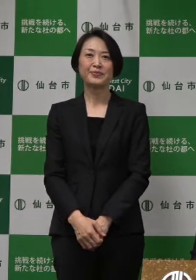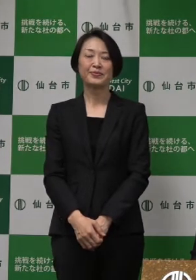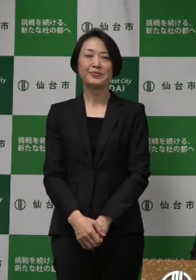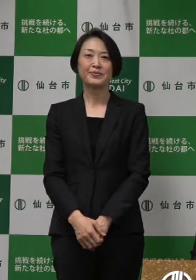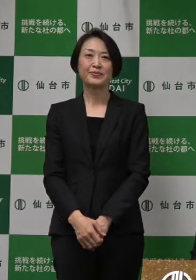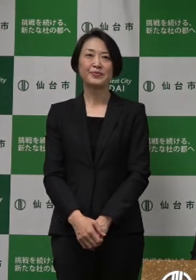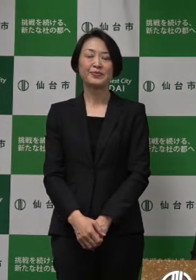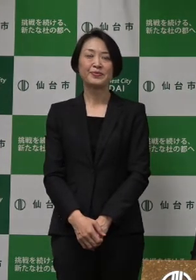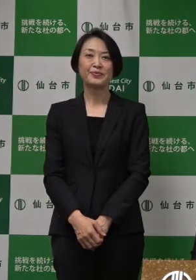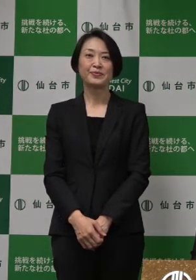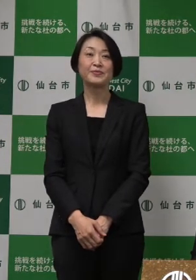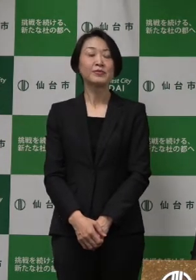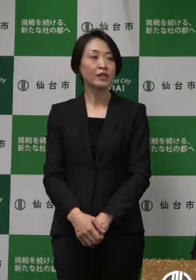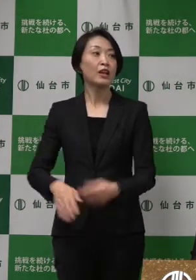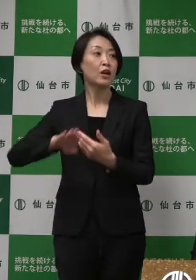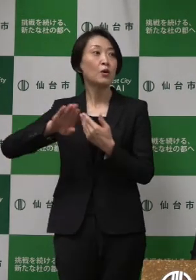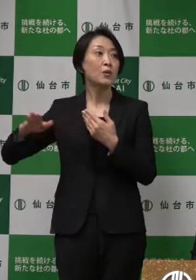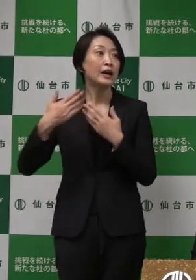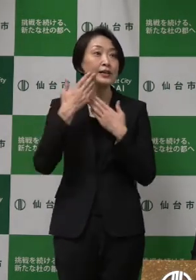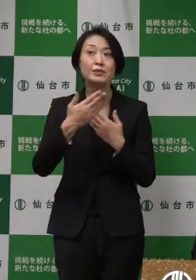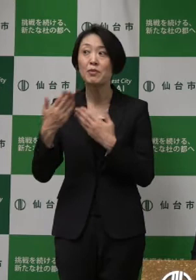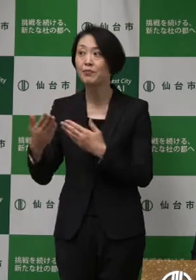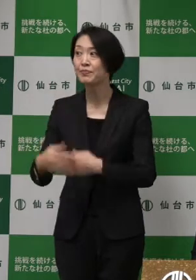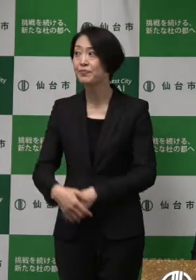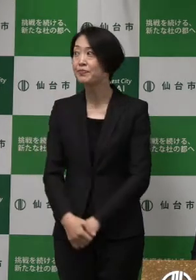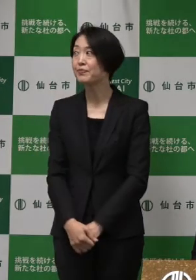ね、すいませんでした。他にご質問ありますでしょうか。